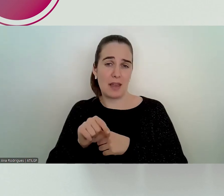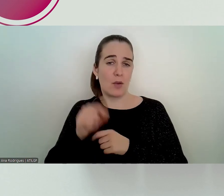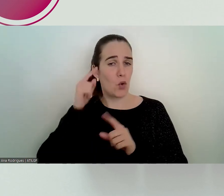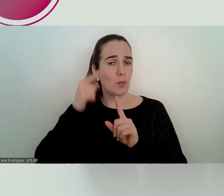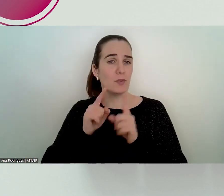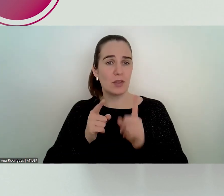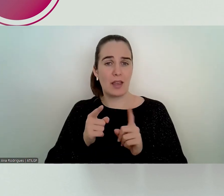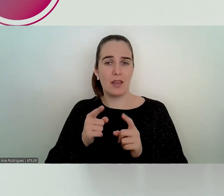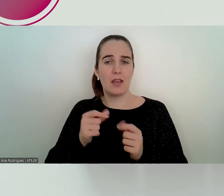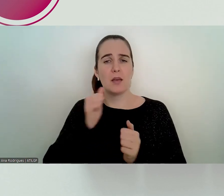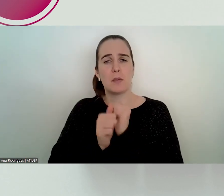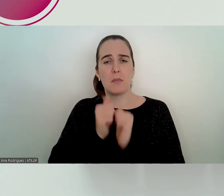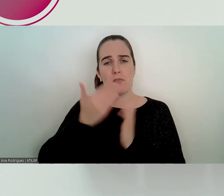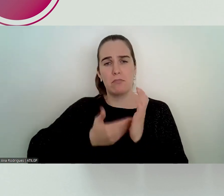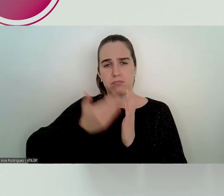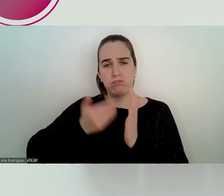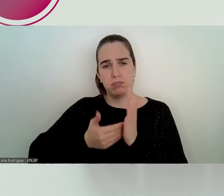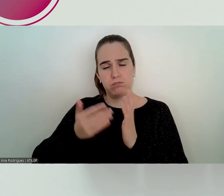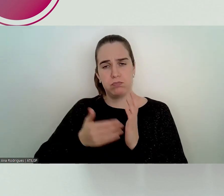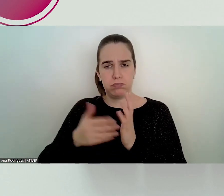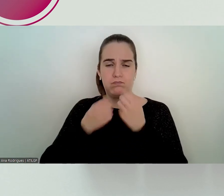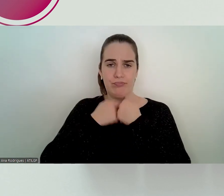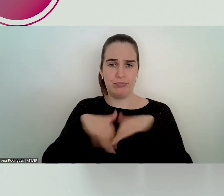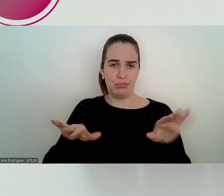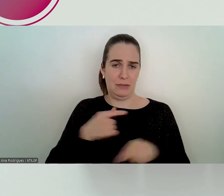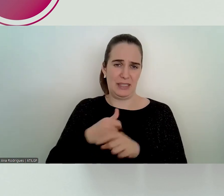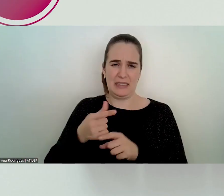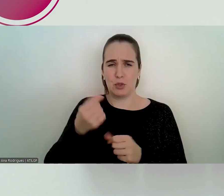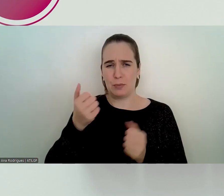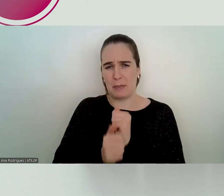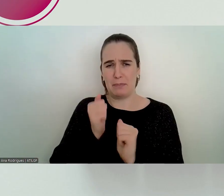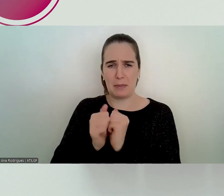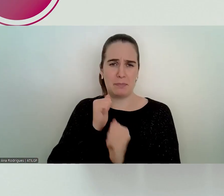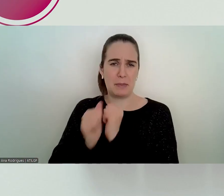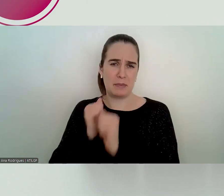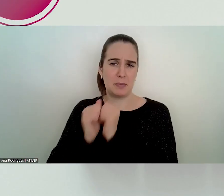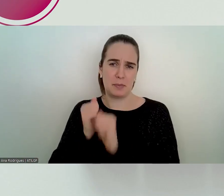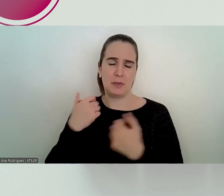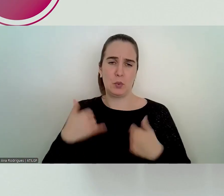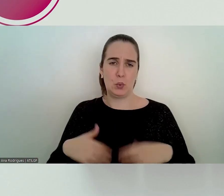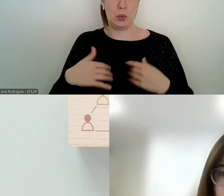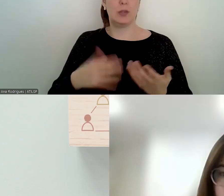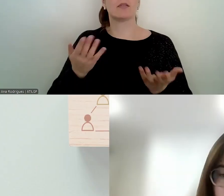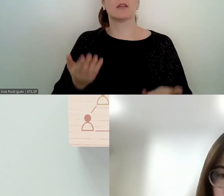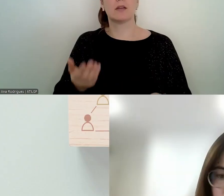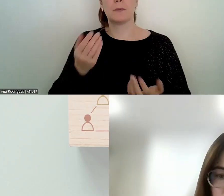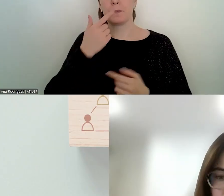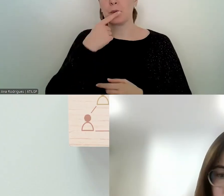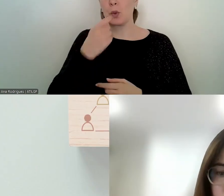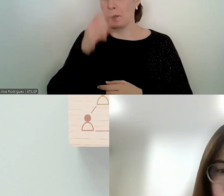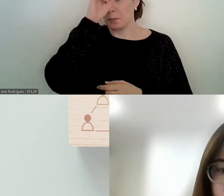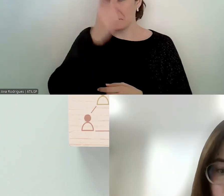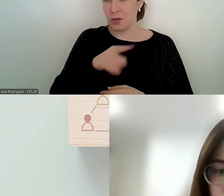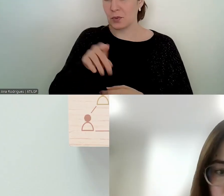à burocracia que pesa sobre os cidadãos. Senhora Professora, o que é que tem a comentar sobre